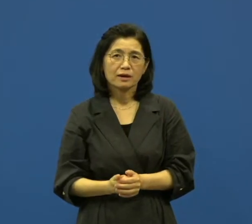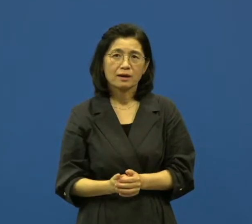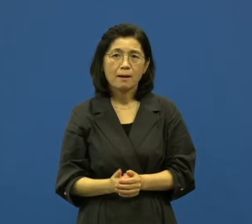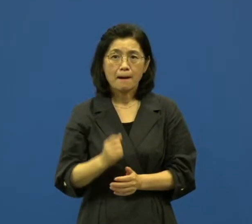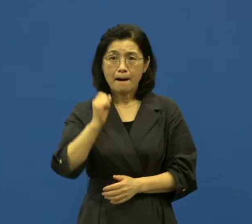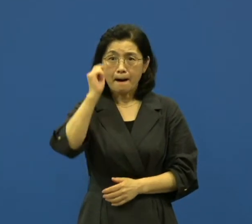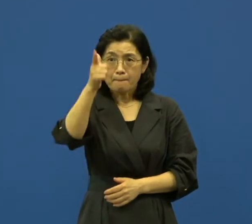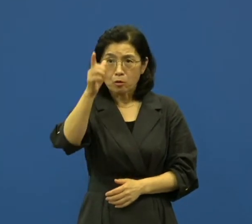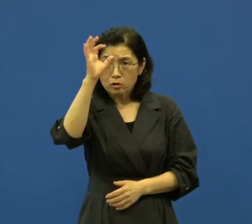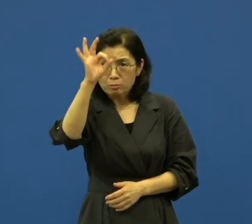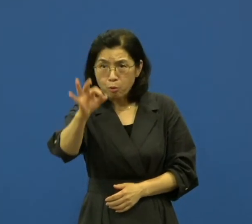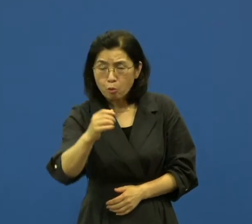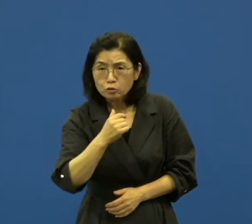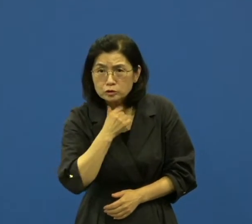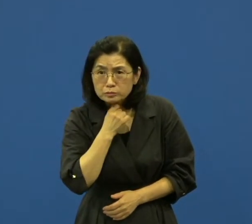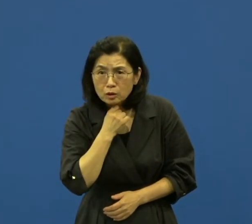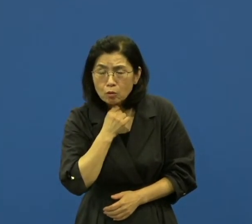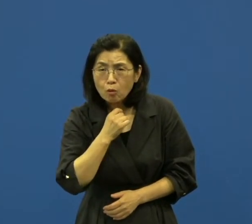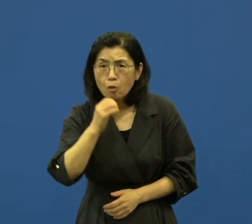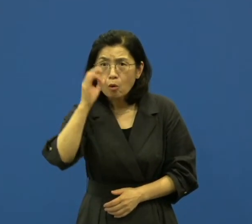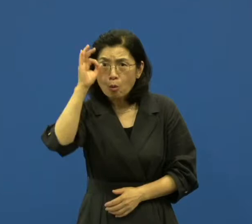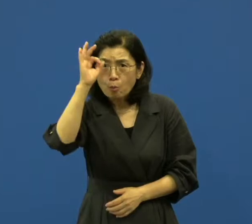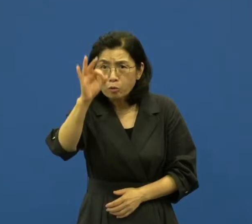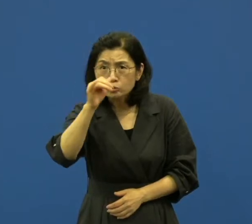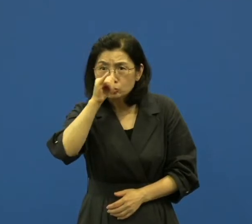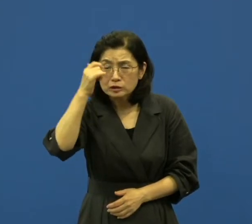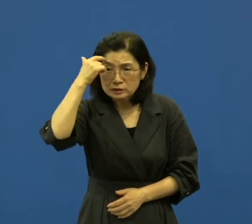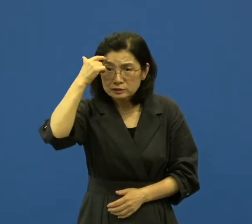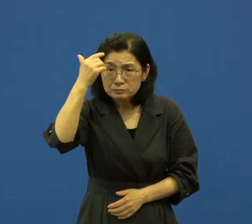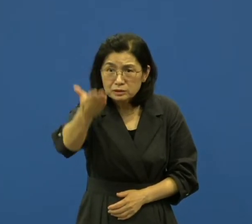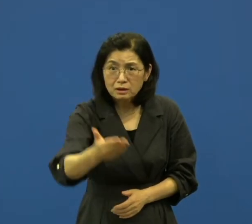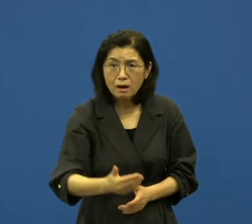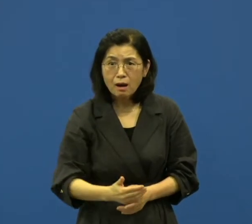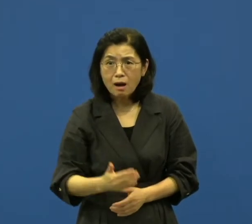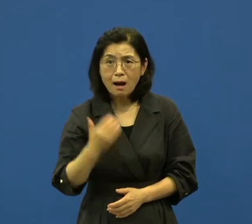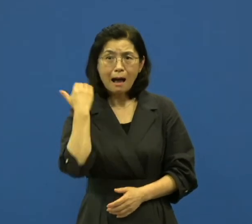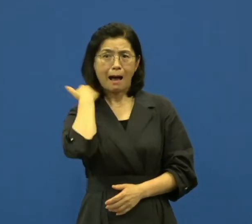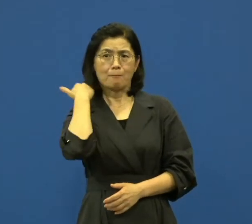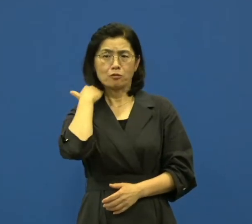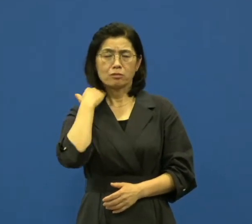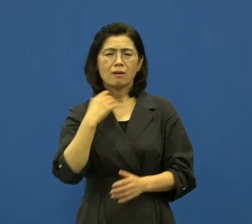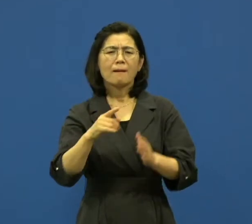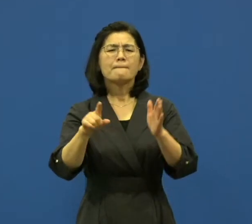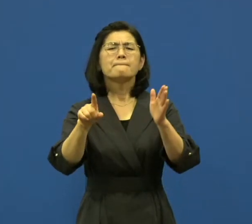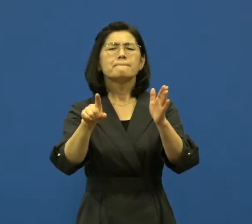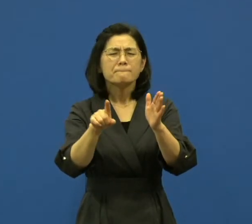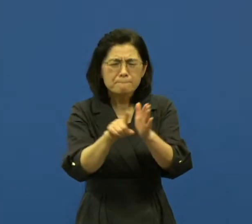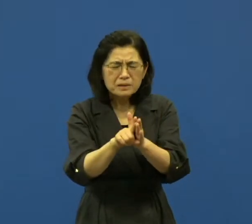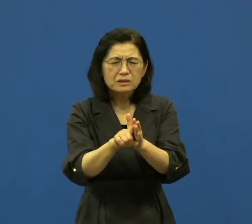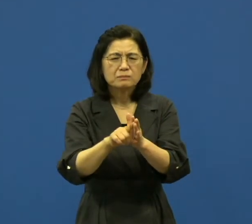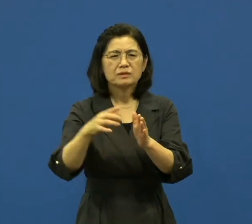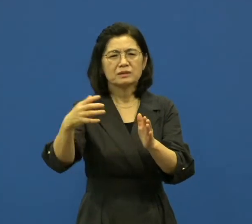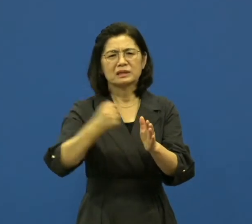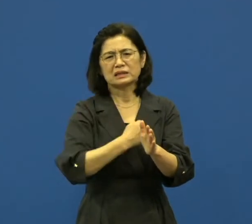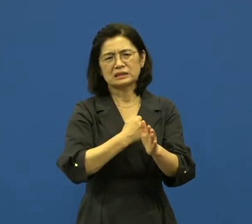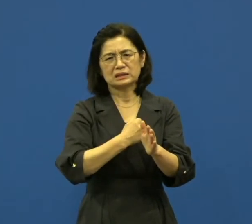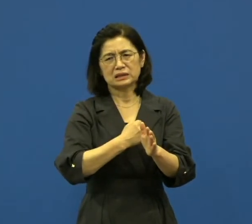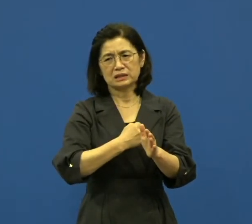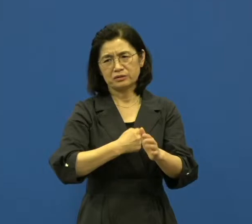있나요? 안 보여요. 그러니까 죽는 것입니다. 믿음이 있어야, 믿음의 눈을 뜨면 멀리 보여요.